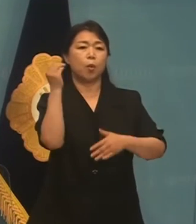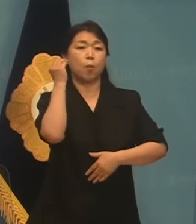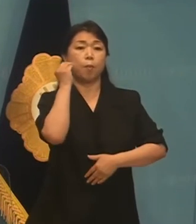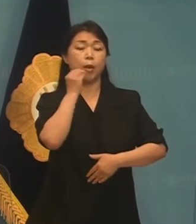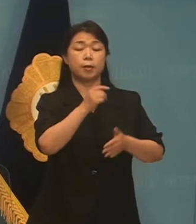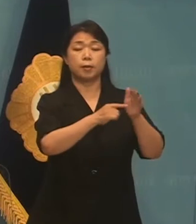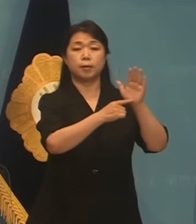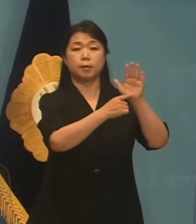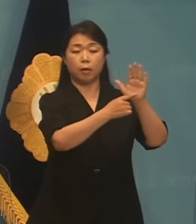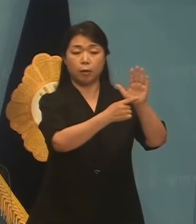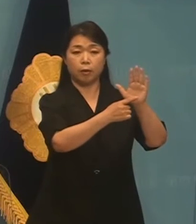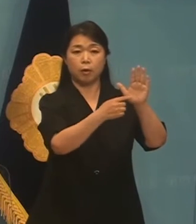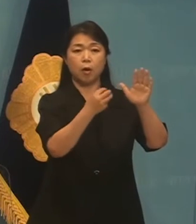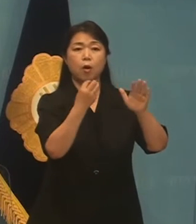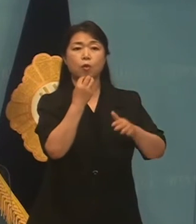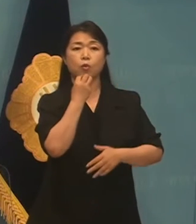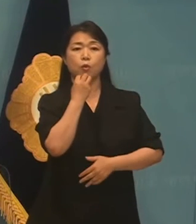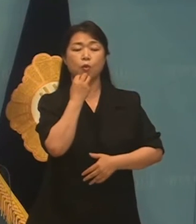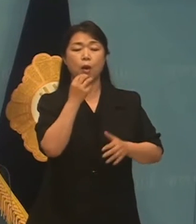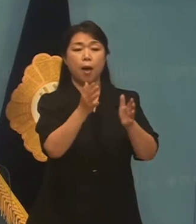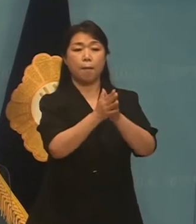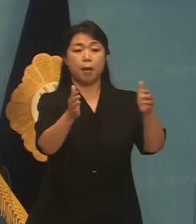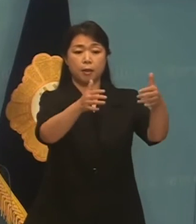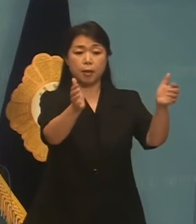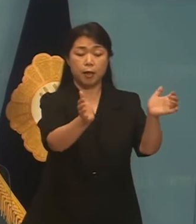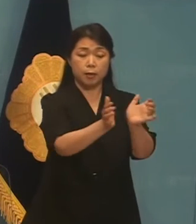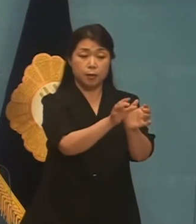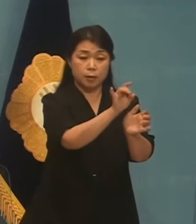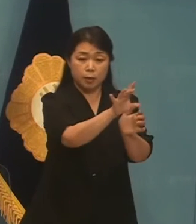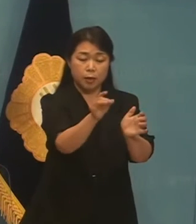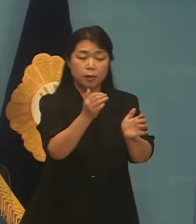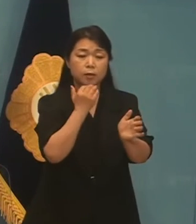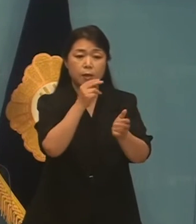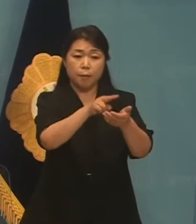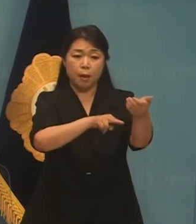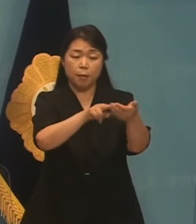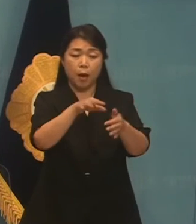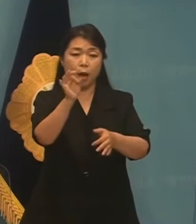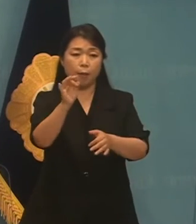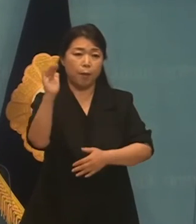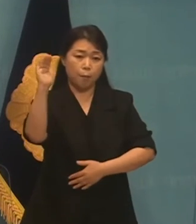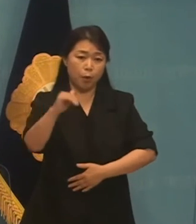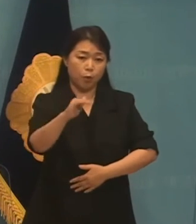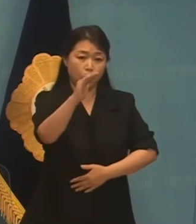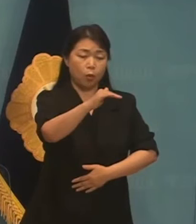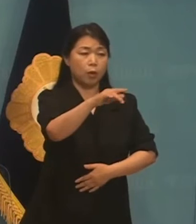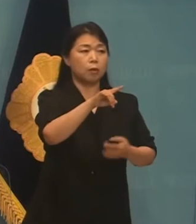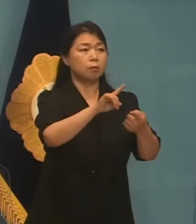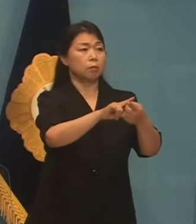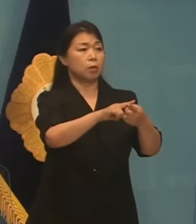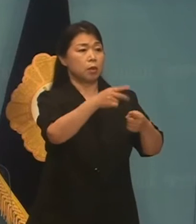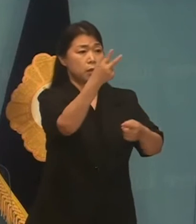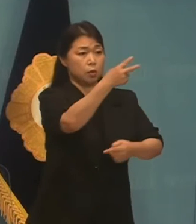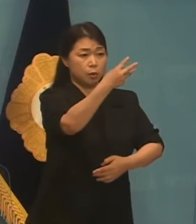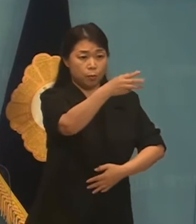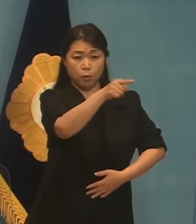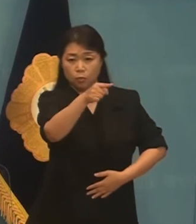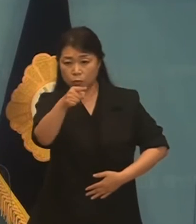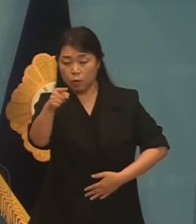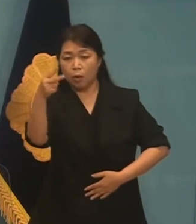공개된 서울 아파트 단지별 실거래가 가격 변동을 2003년부터